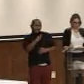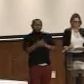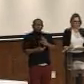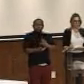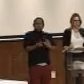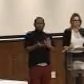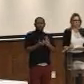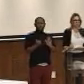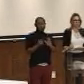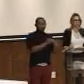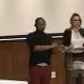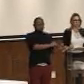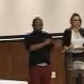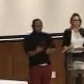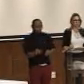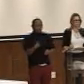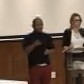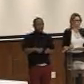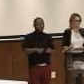reitoria?